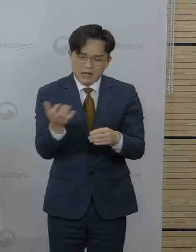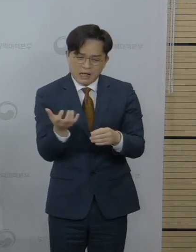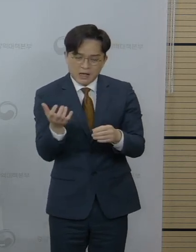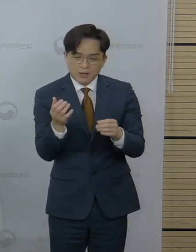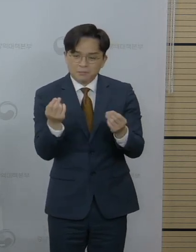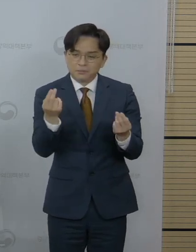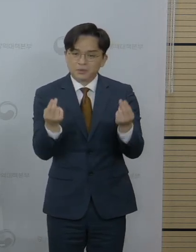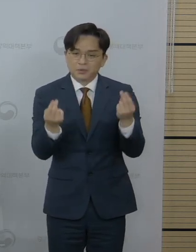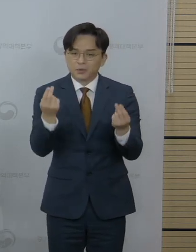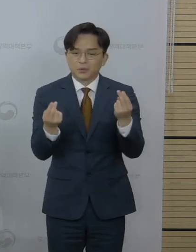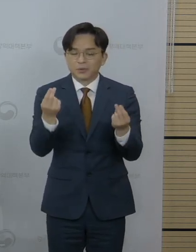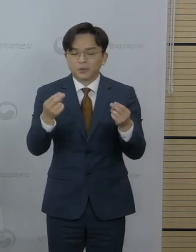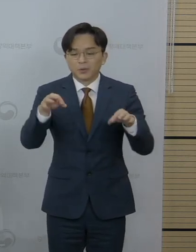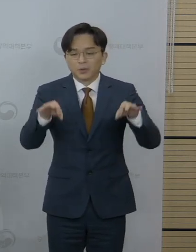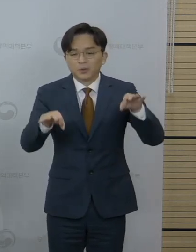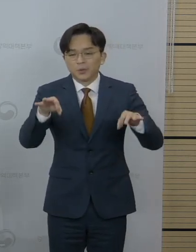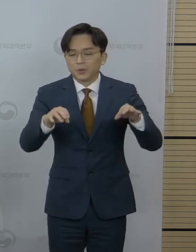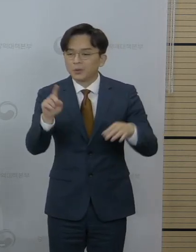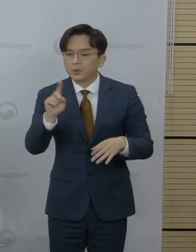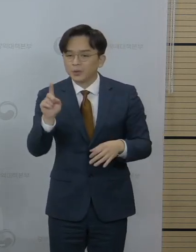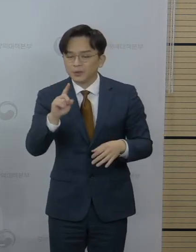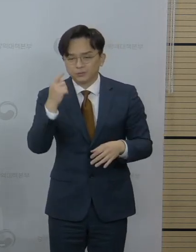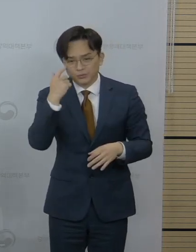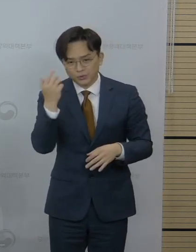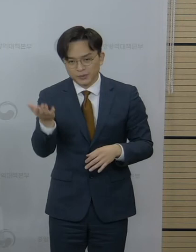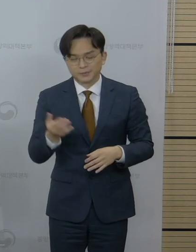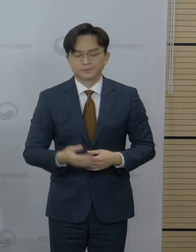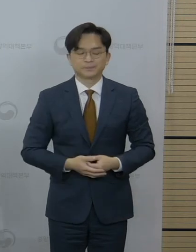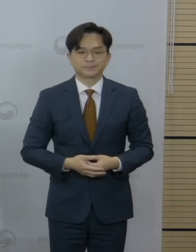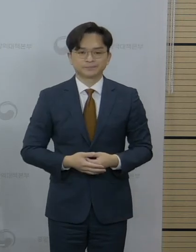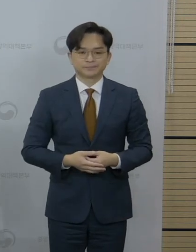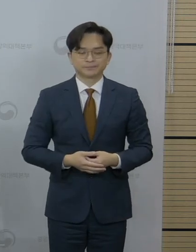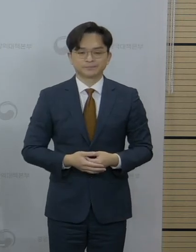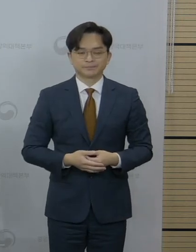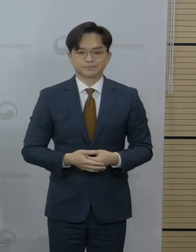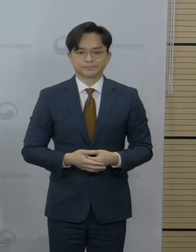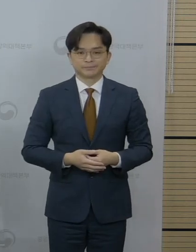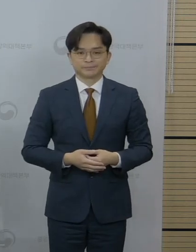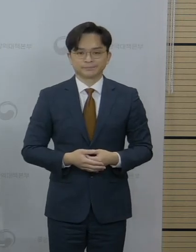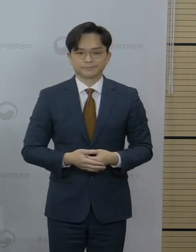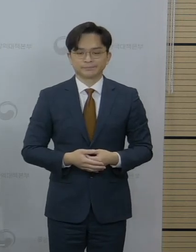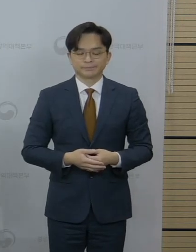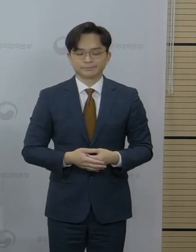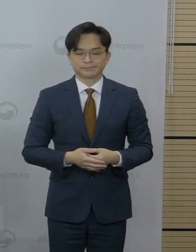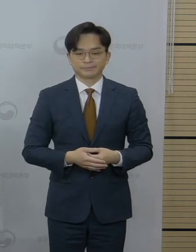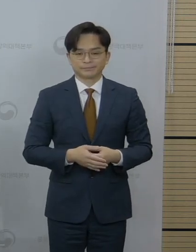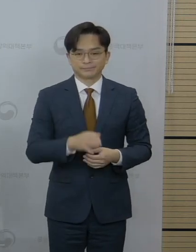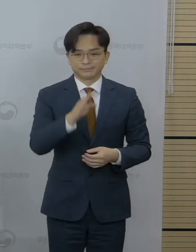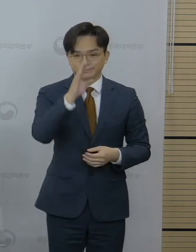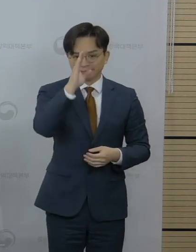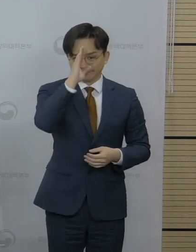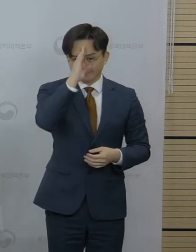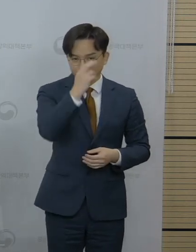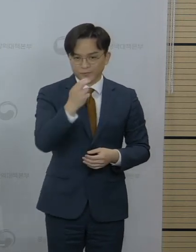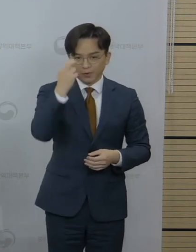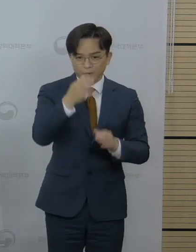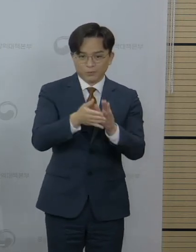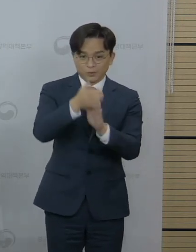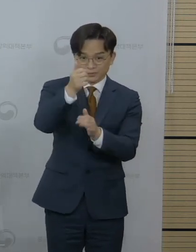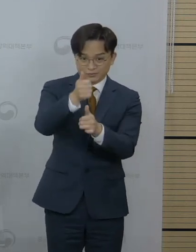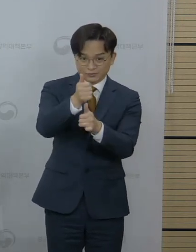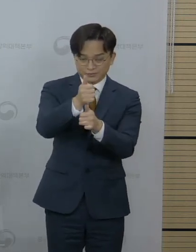우리나라와 같은 질병관리청의 역할을 하는 기관의 홈페이지를 통해서 공식적으로 공개한 자료들을